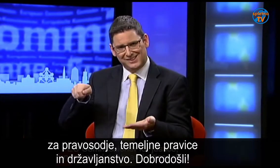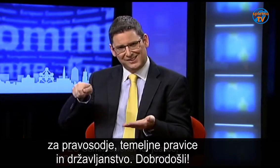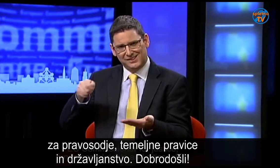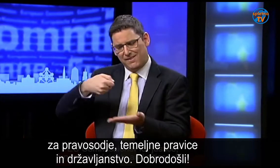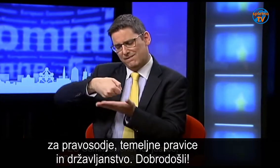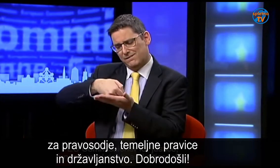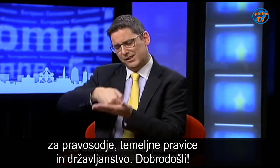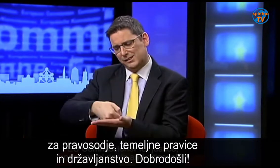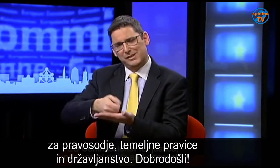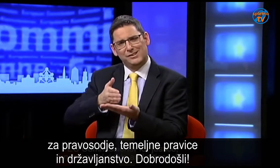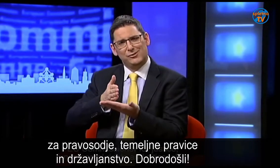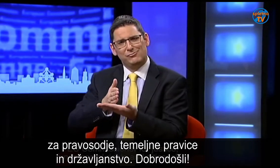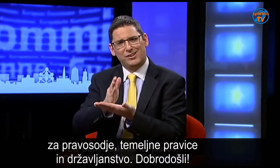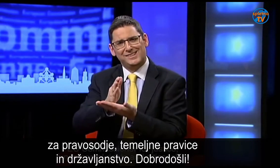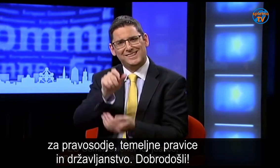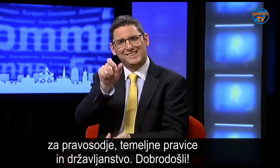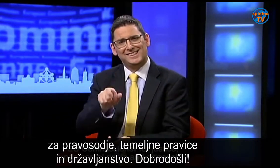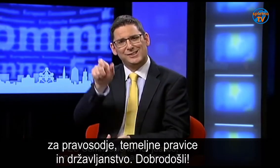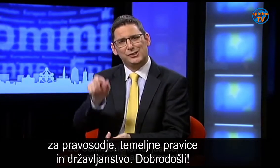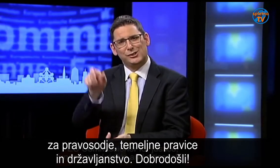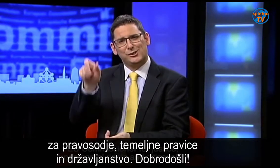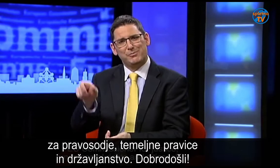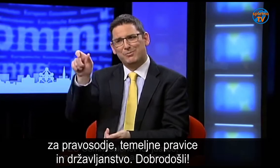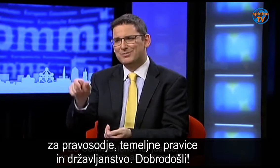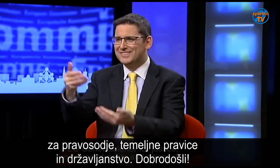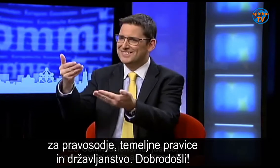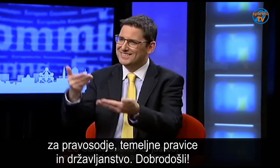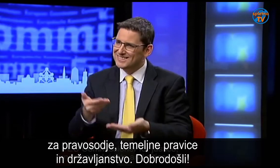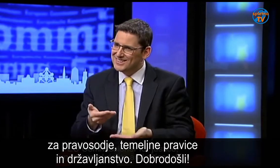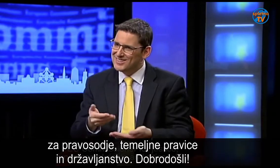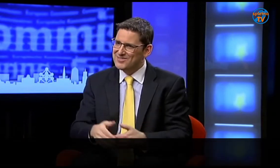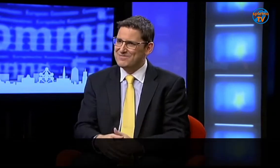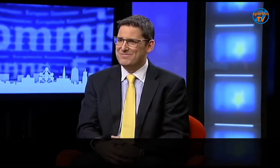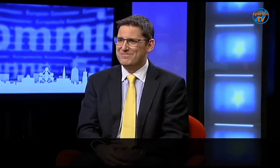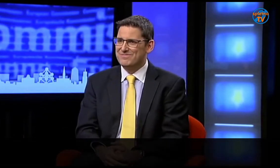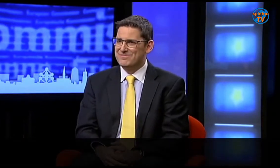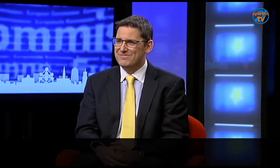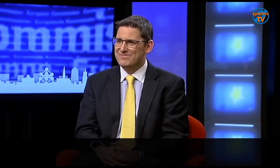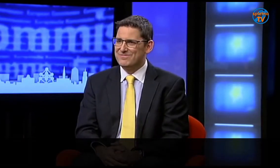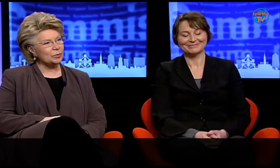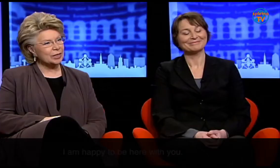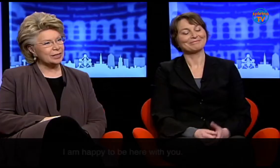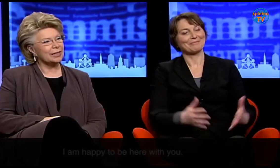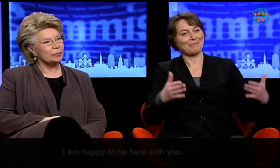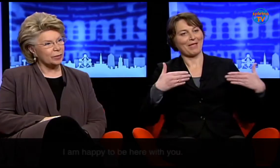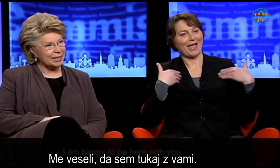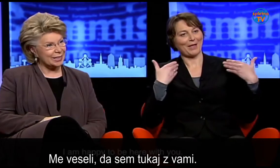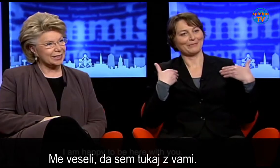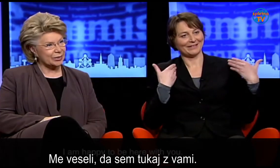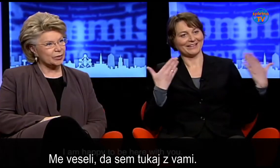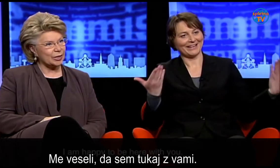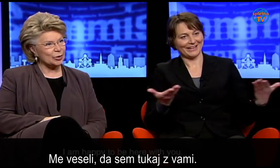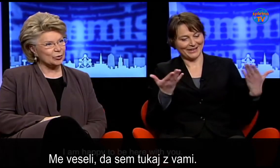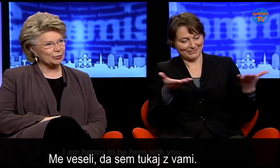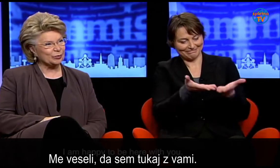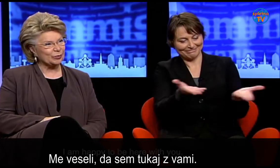EU-Kommissarin für Justiz, Grundrechte und Bürgerschaft. Willkommen. Ich freue mich, bei Ihnen